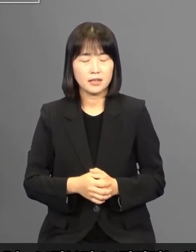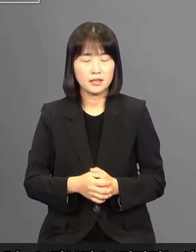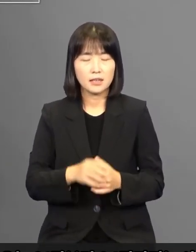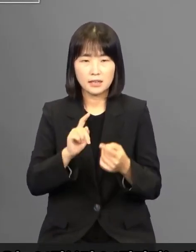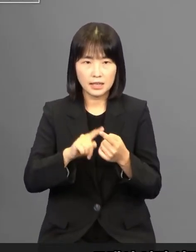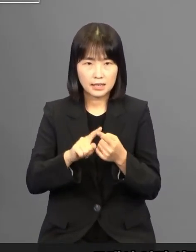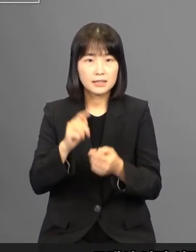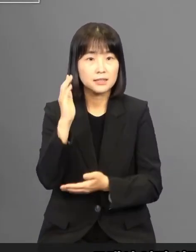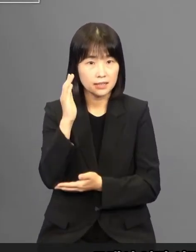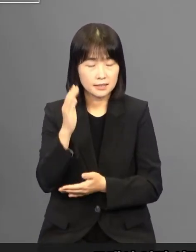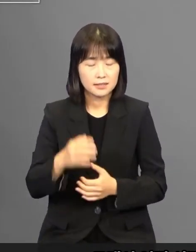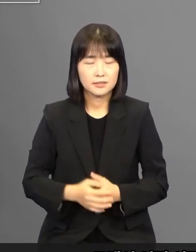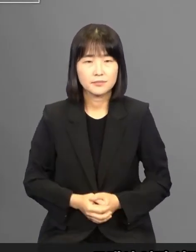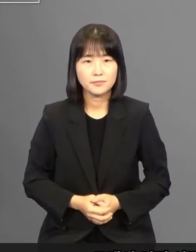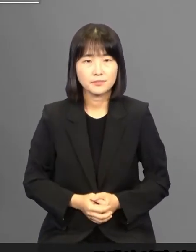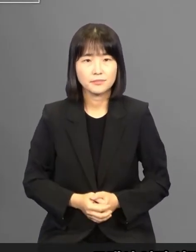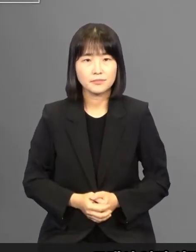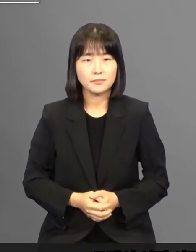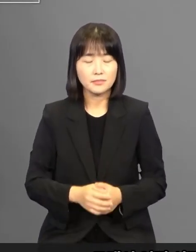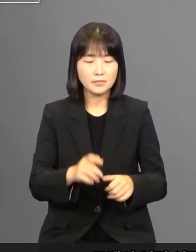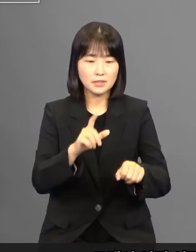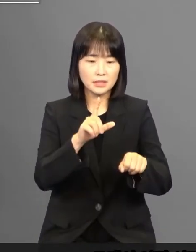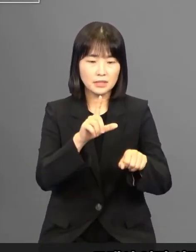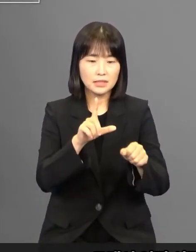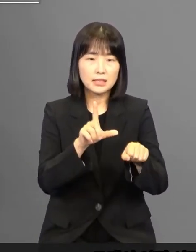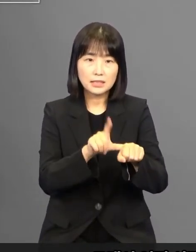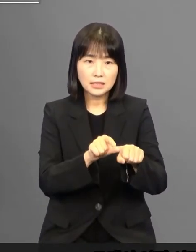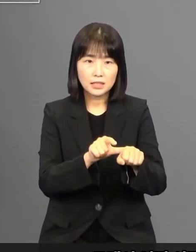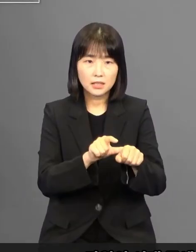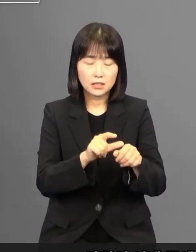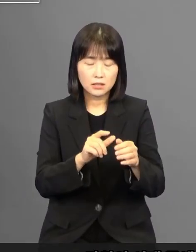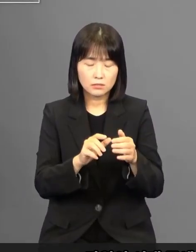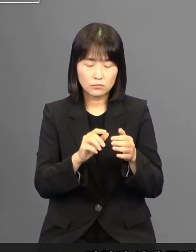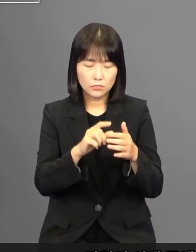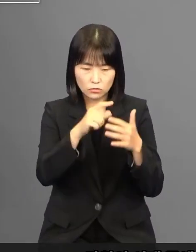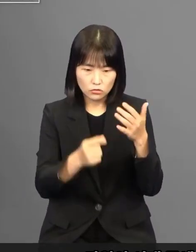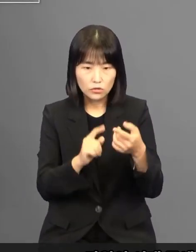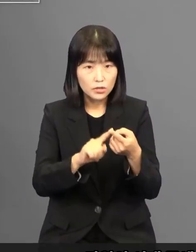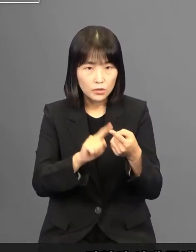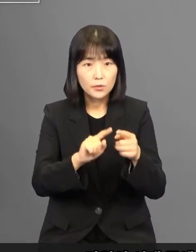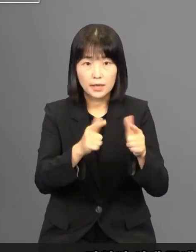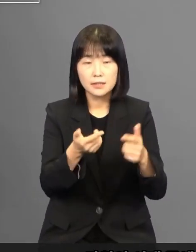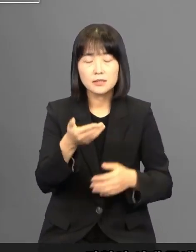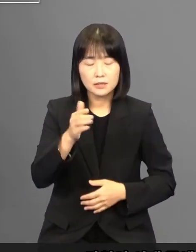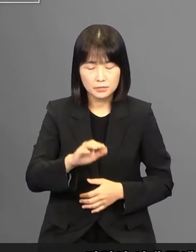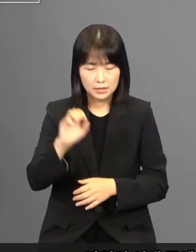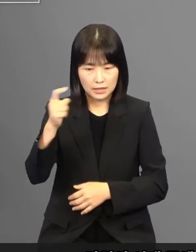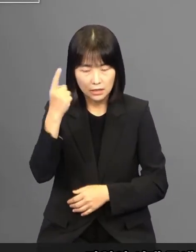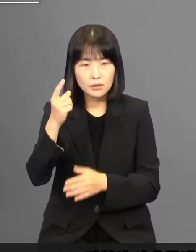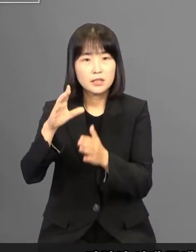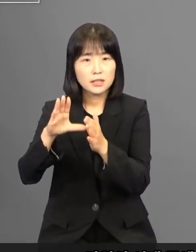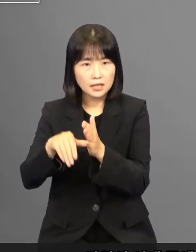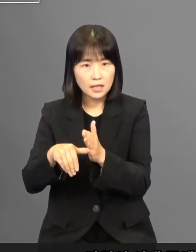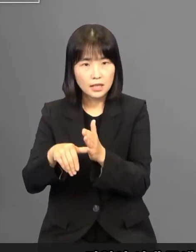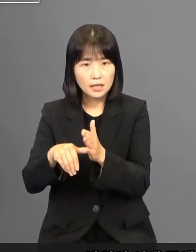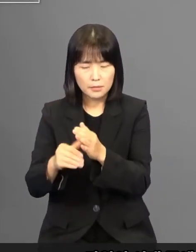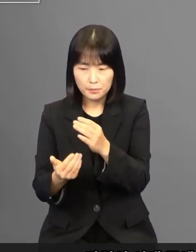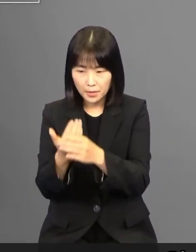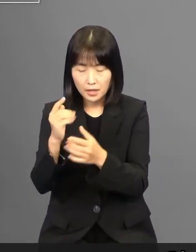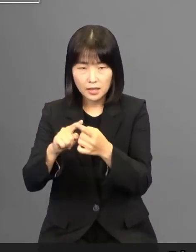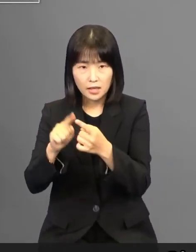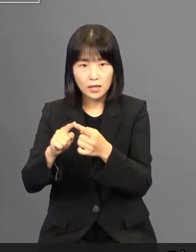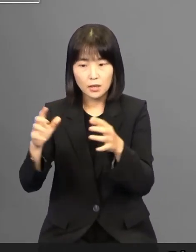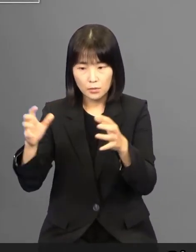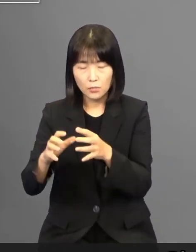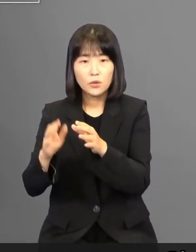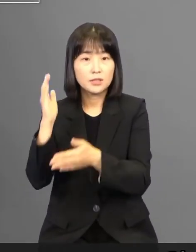기록들입니다. 그래서 어떤 시간 순서대로 된 것은 아닌데 다윗의 시대 중에 일어난 일을 모아둔 것이죠.